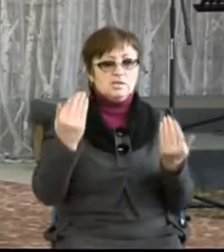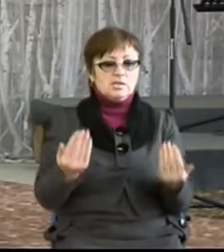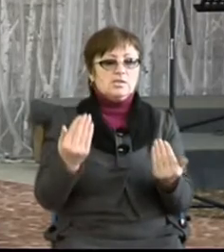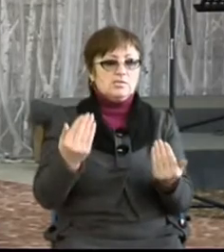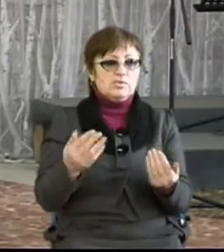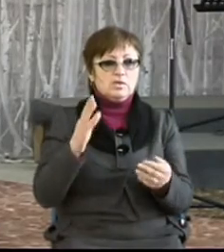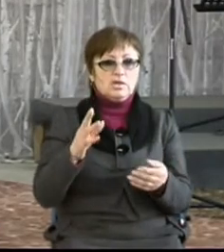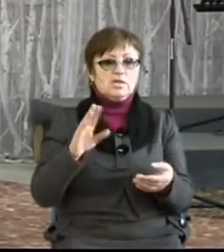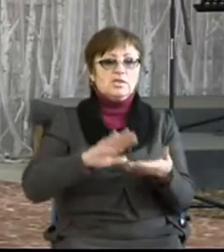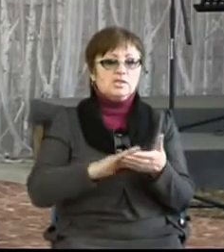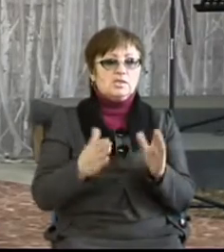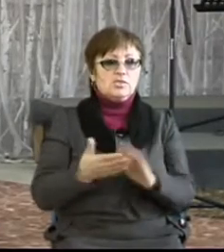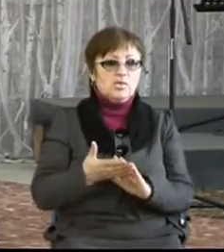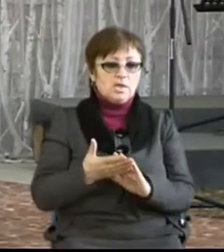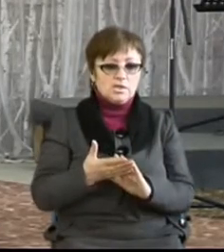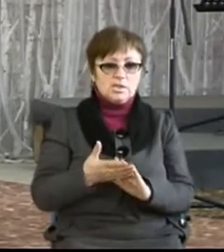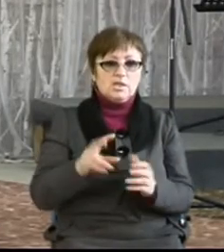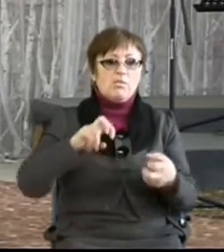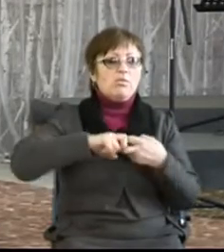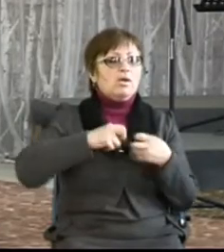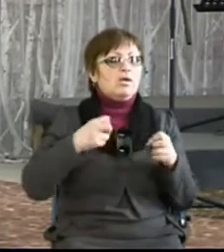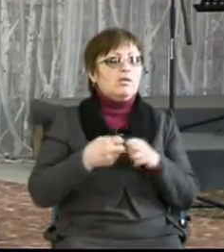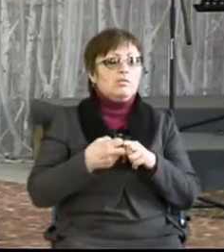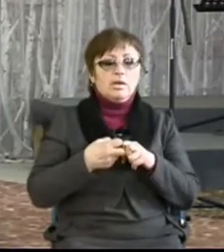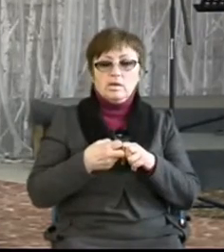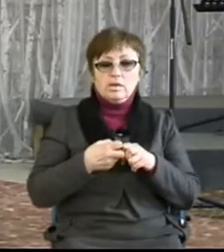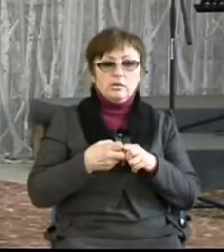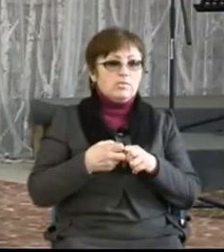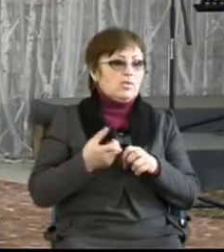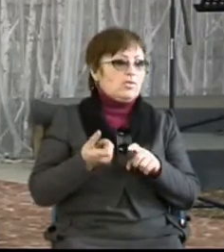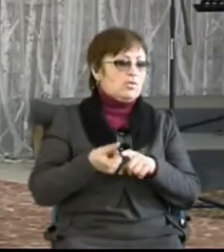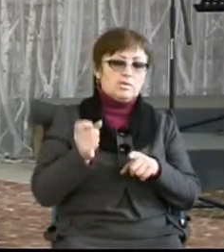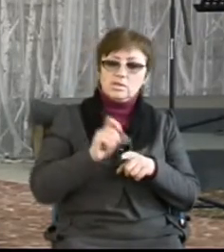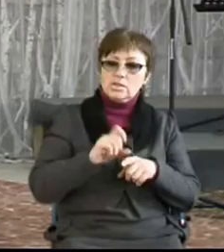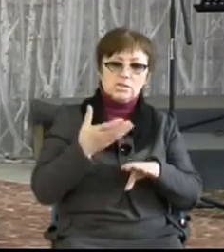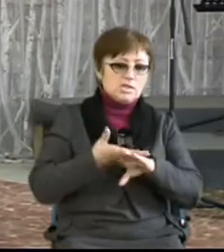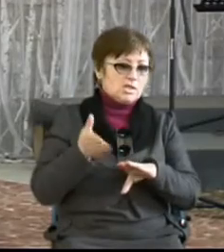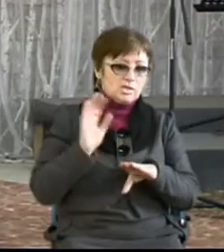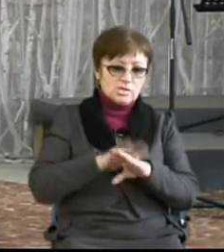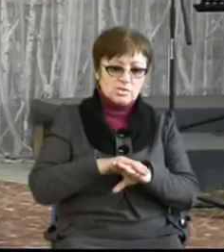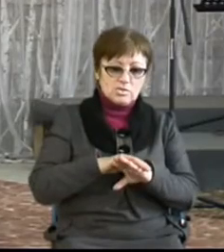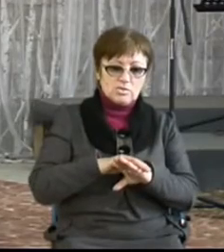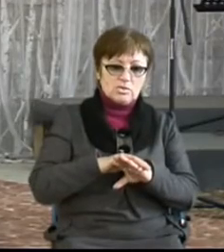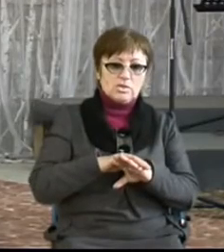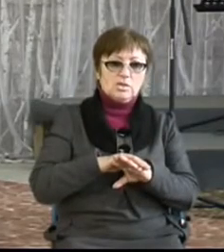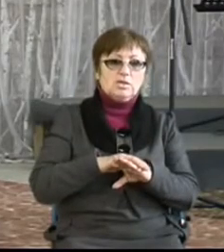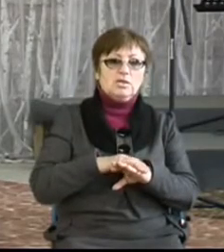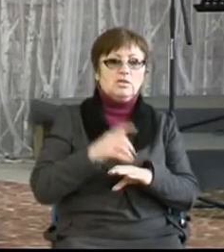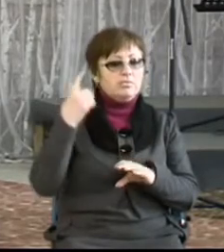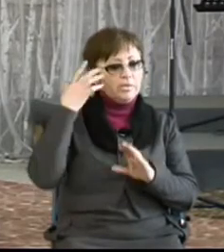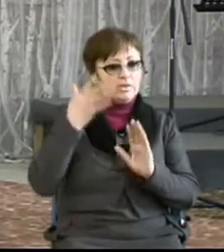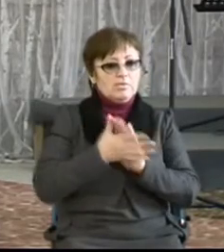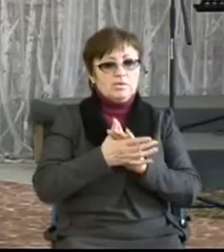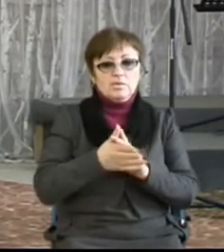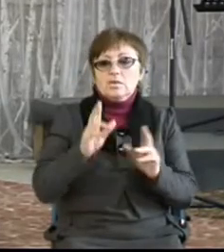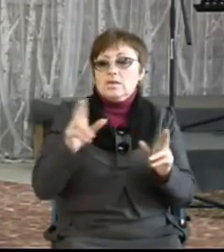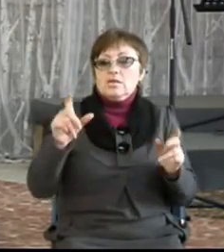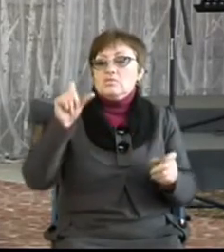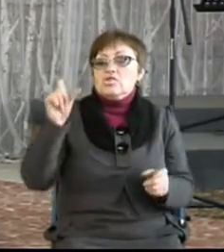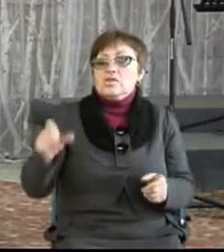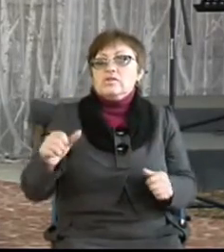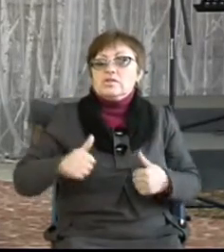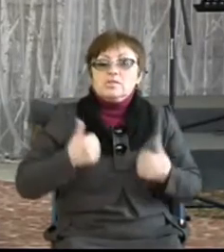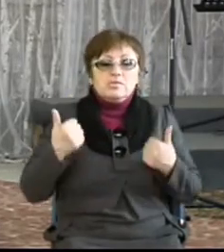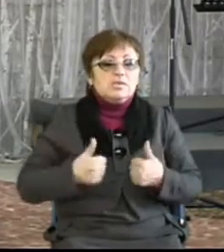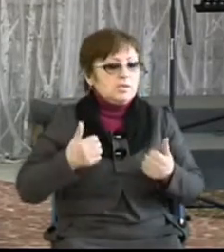какая-то ситуация жизненная или проблема настолько нагнетает нас, и мы находимся в какой-то проблеме и понимаем, что вообще никакими